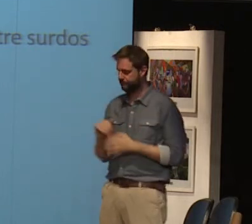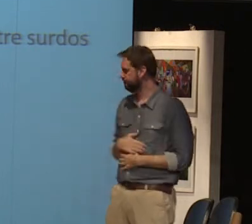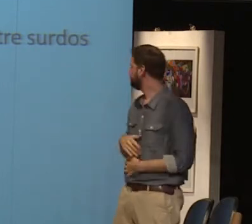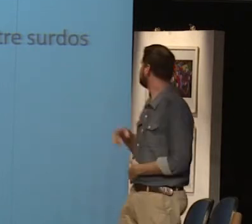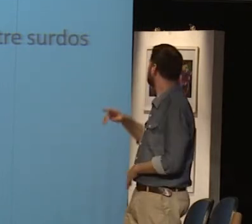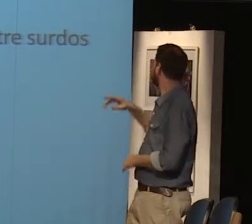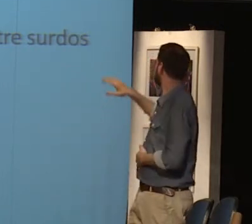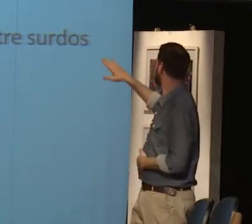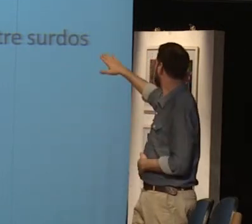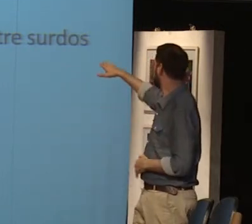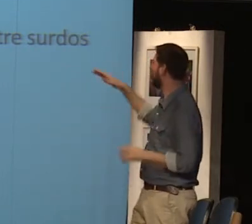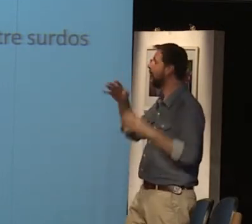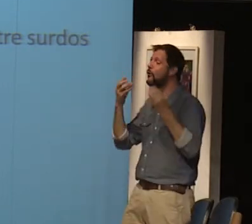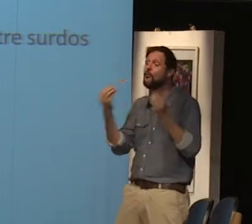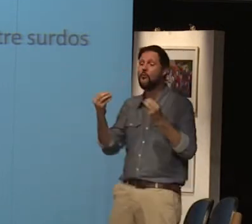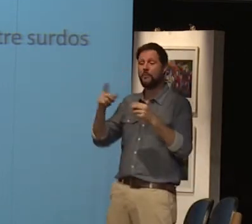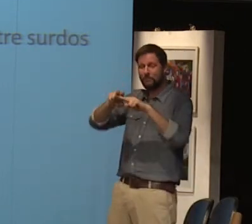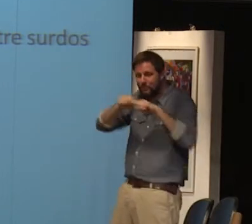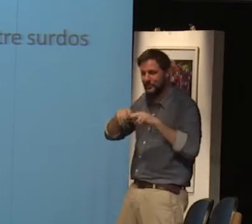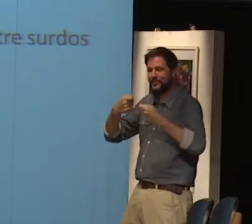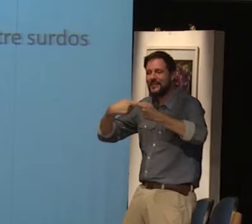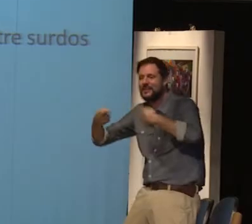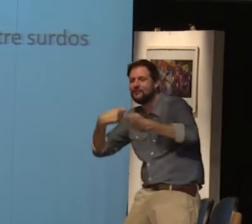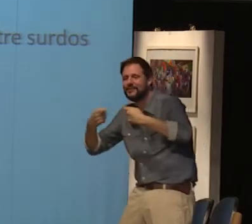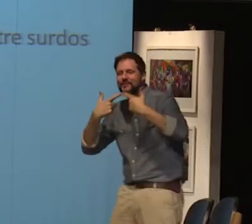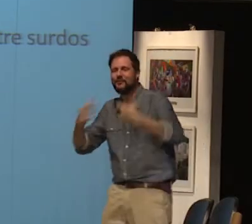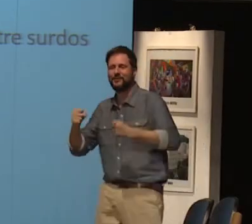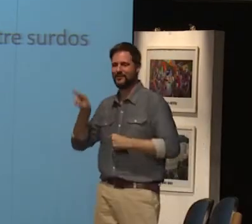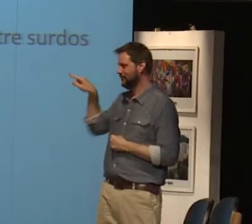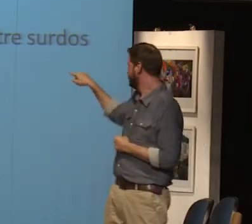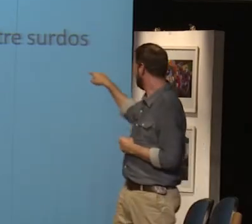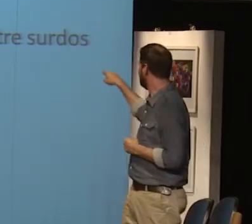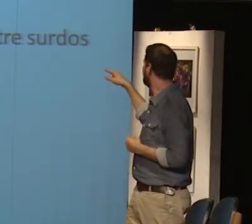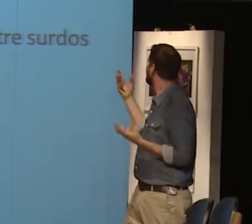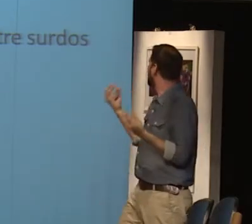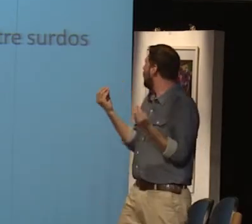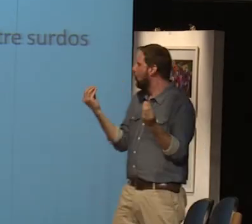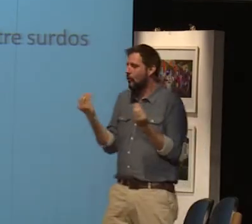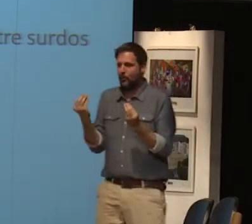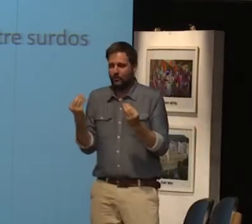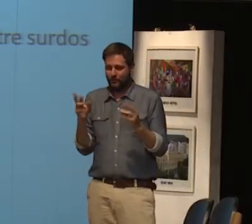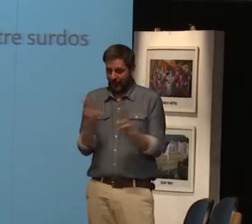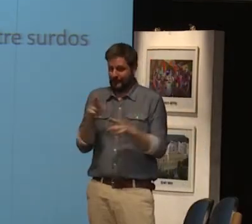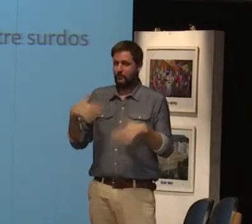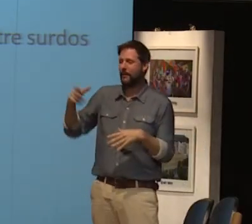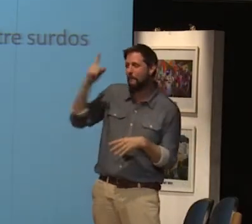estar ocorrendo diretamente nesse espaço. Então, por isso que essa negociação linguística,